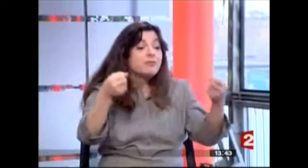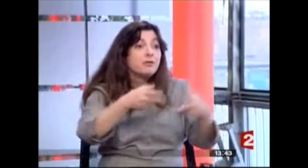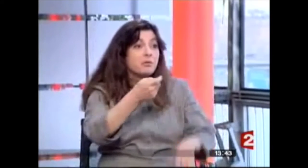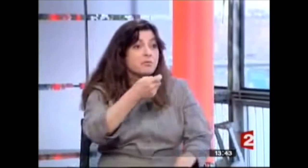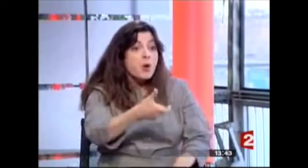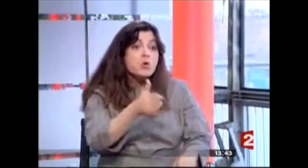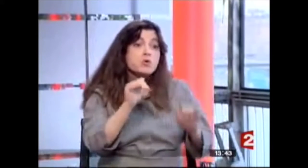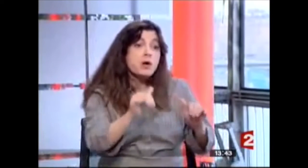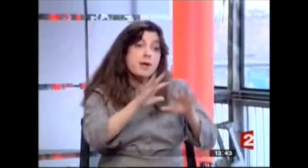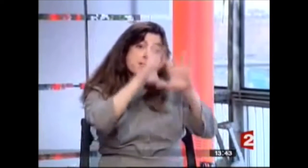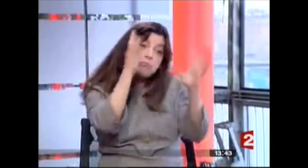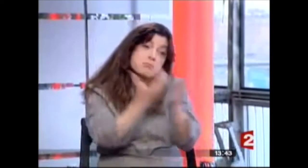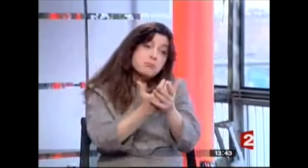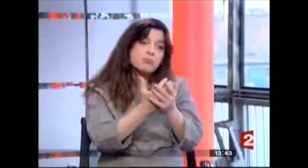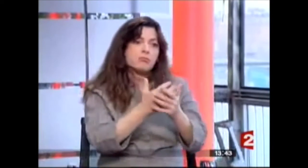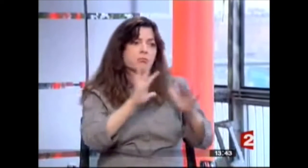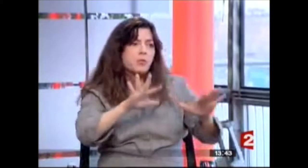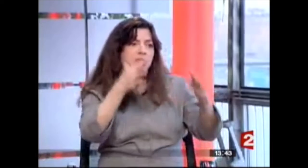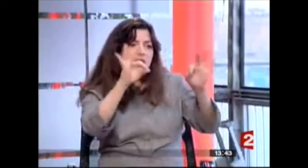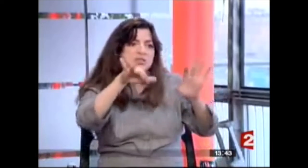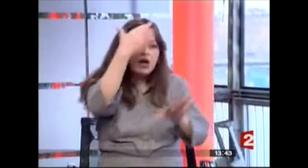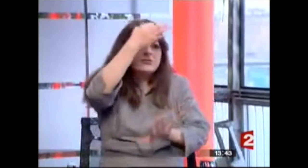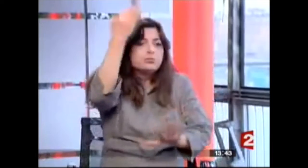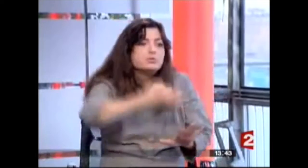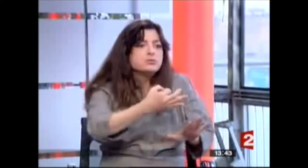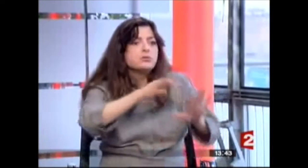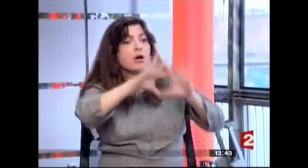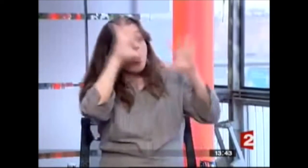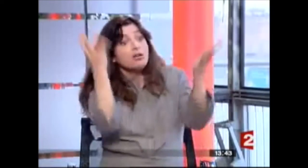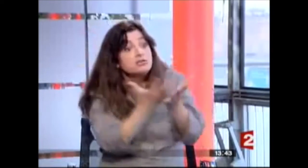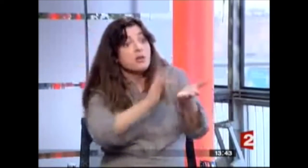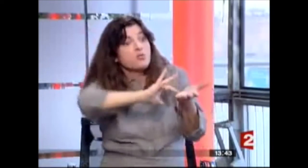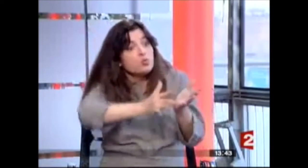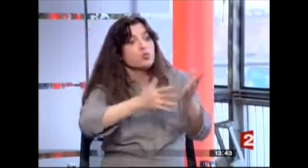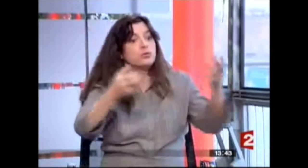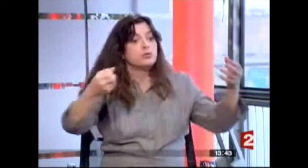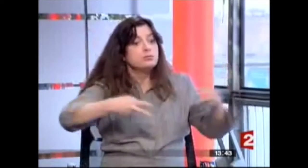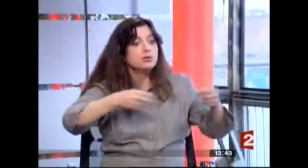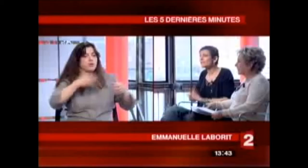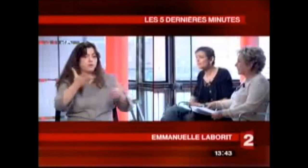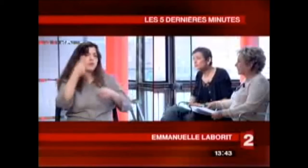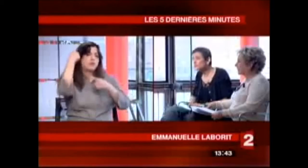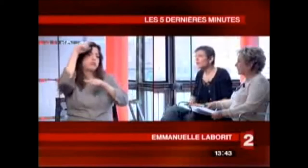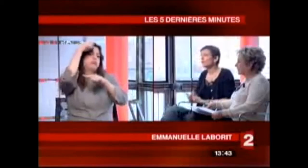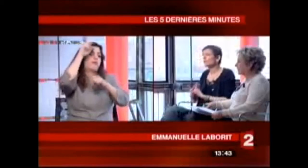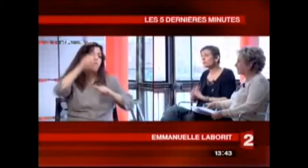Donc, les télétextes, c'est bien, mais c'est très peu. C'est très peu. C'est à peu près 10 à 15% des émissions, de l'ensemble de toutes les émissions. Il faut que tout soit